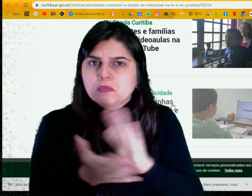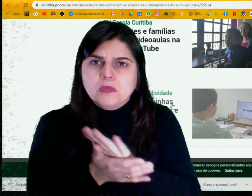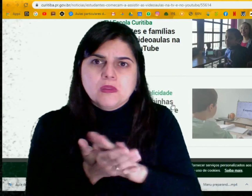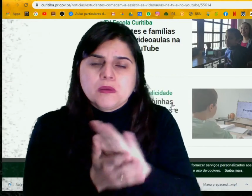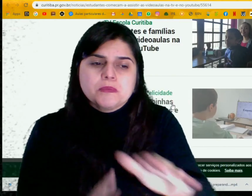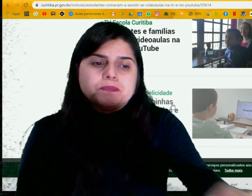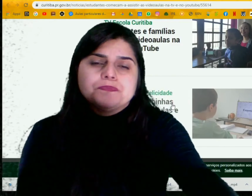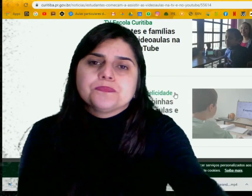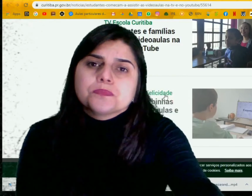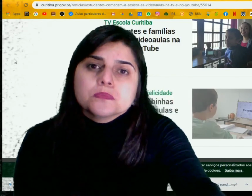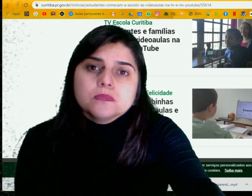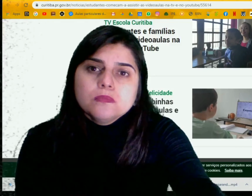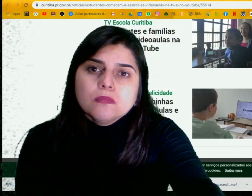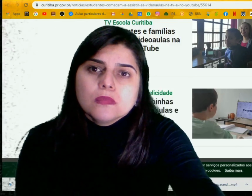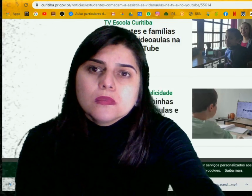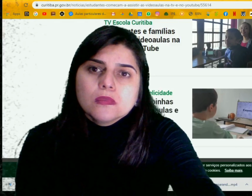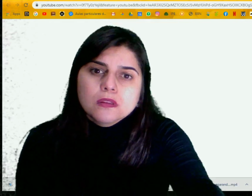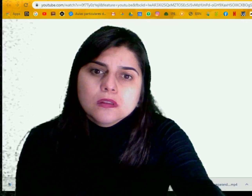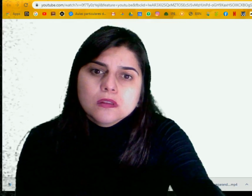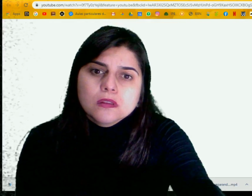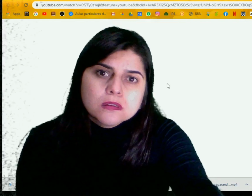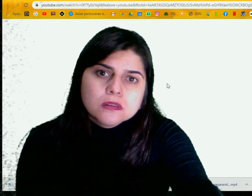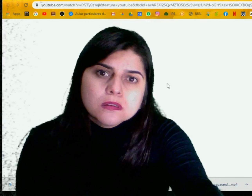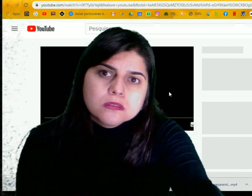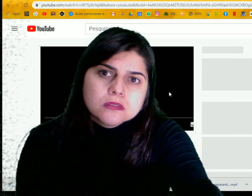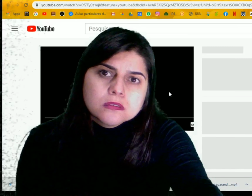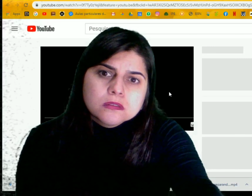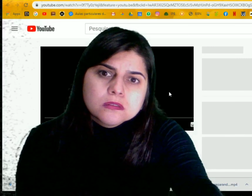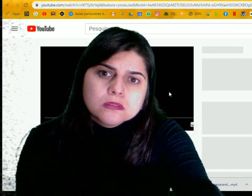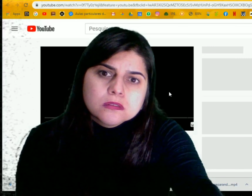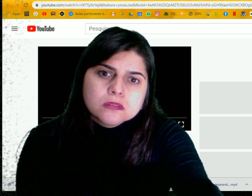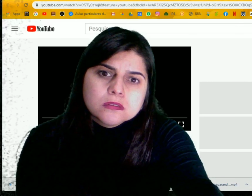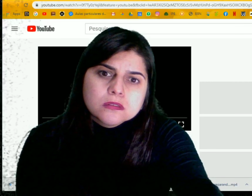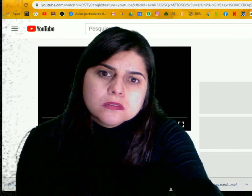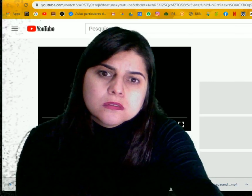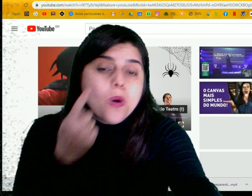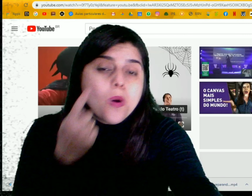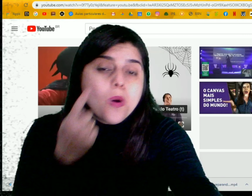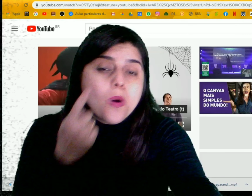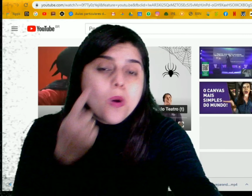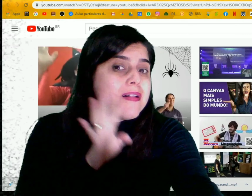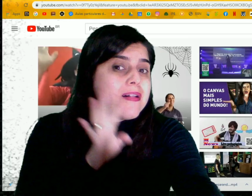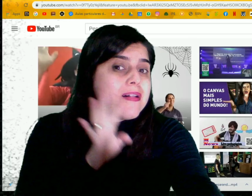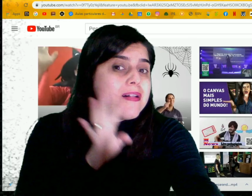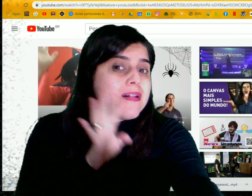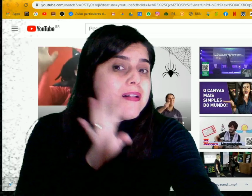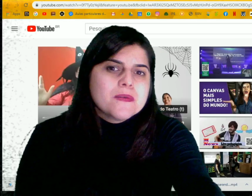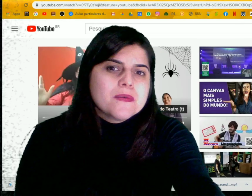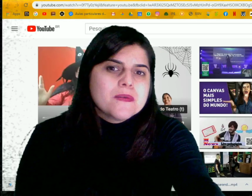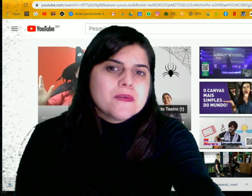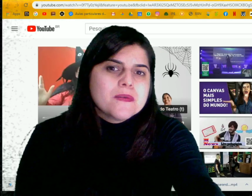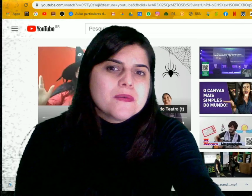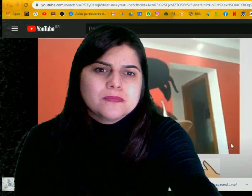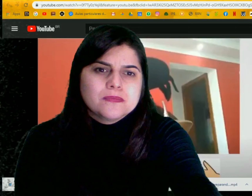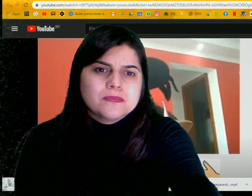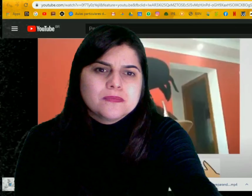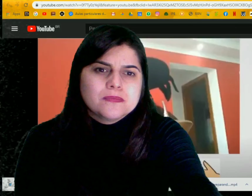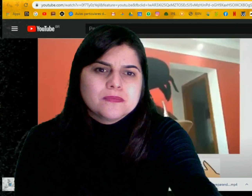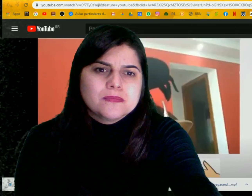Realmente não encontrei. Tema mesmo, grade horária, nova grade horária, né? Dias da semana, quais disciplinas eu não encontrei